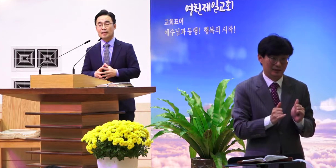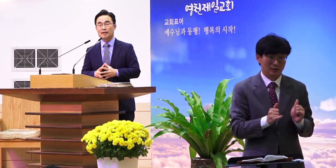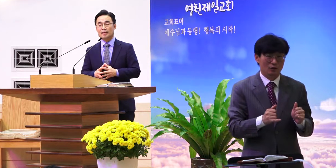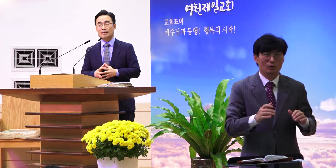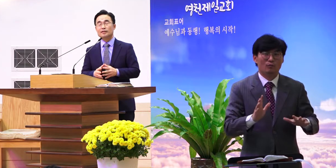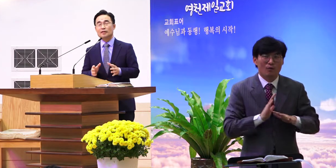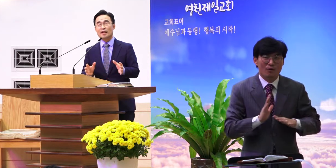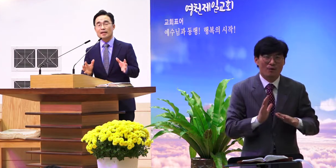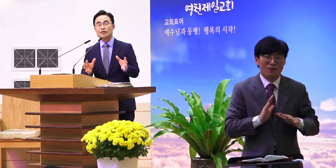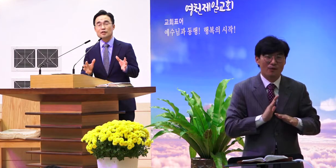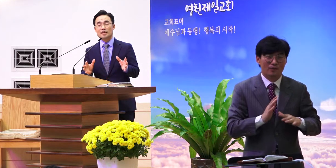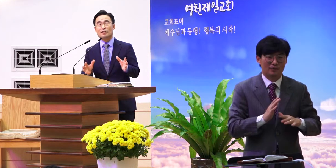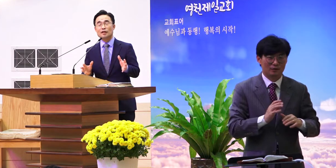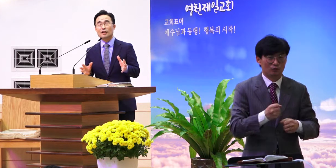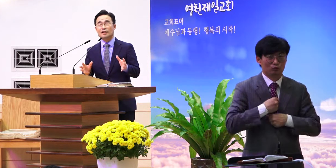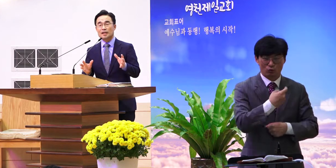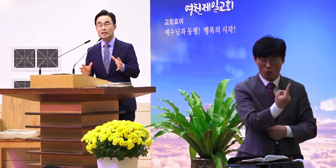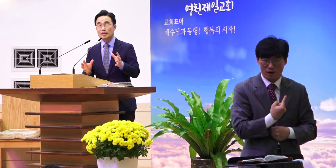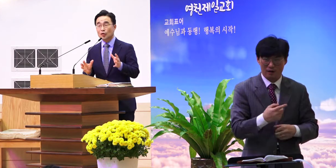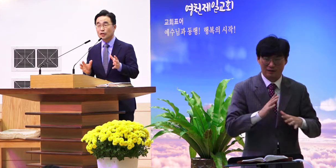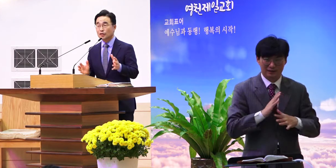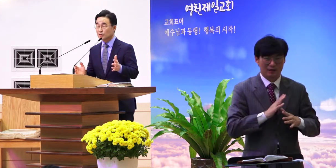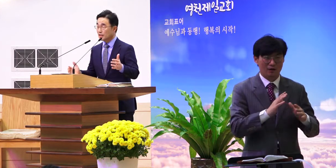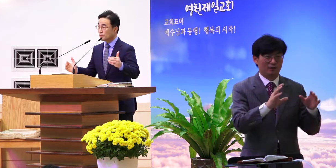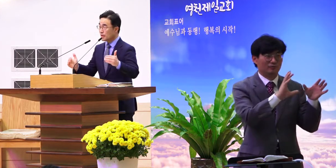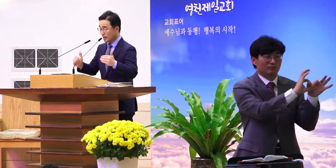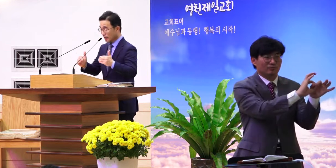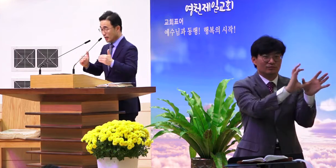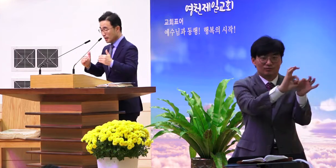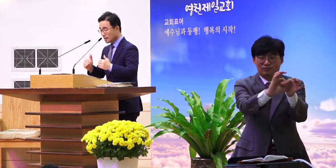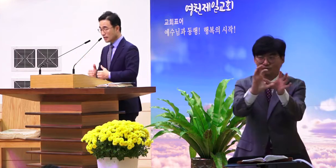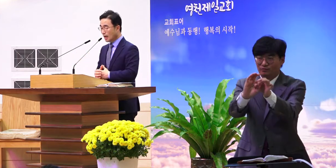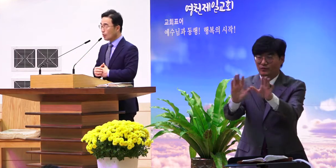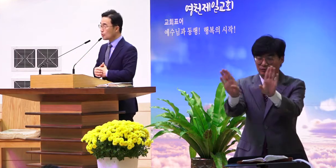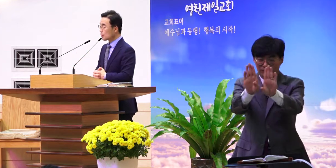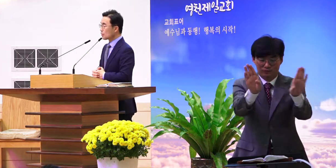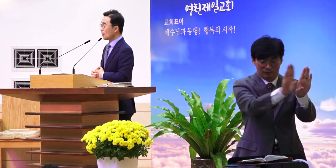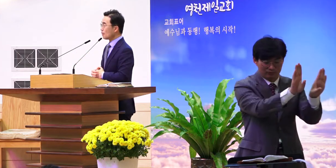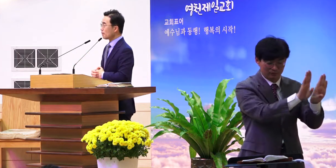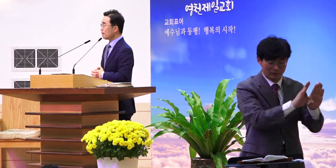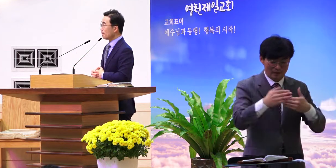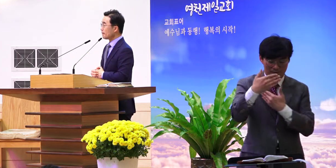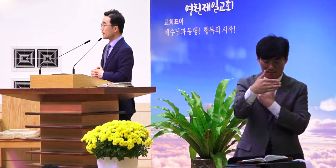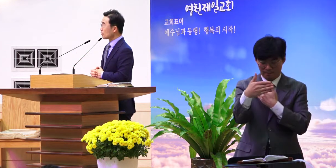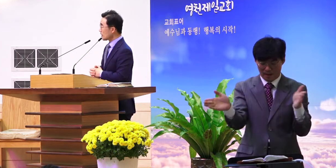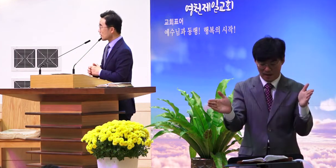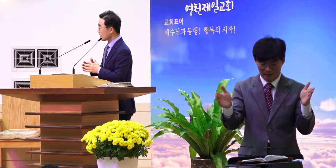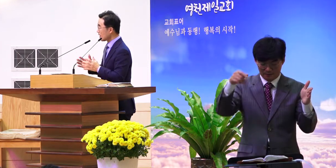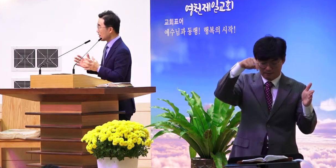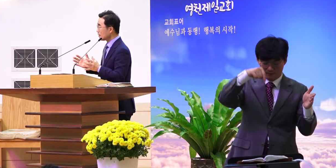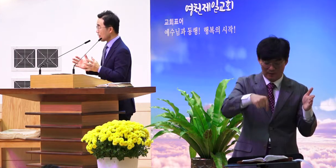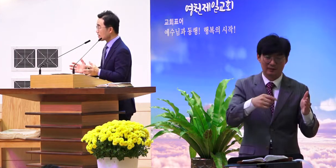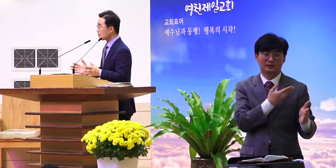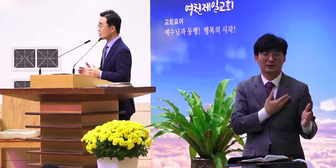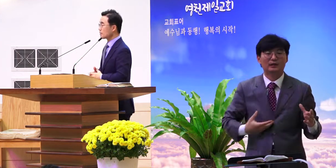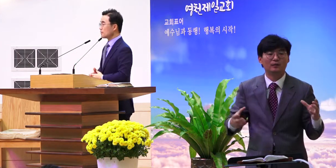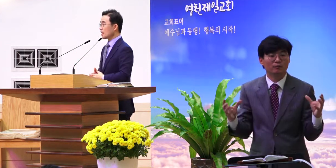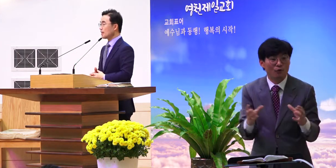있었습니다. 그때에 예수님께서 제자들이 모인 그곳에 신비하게 찾아오셨고 그리고